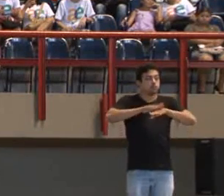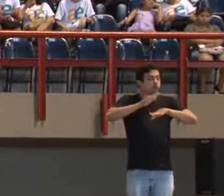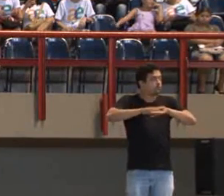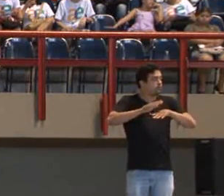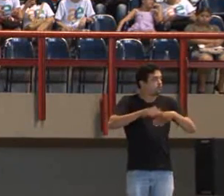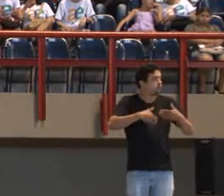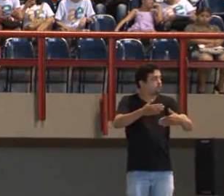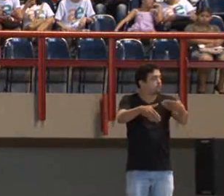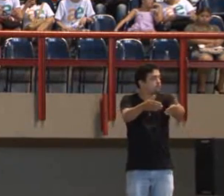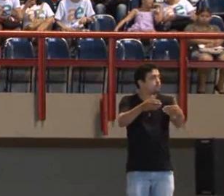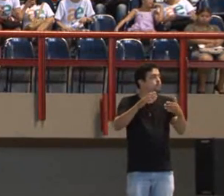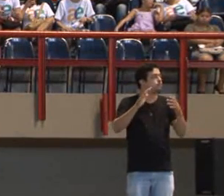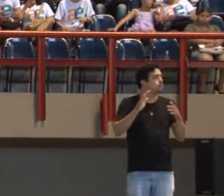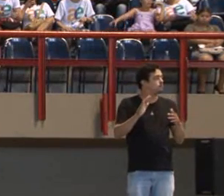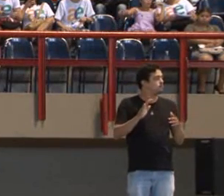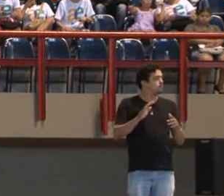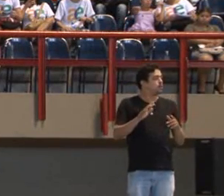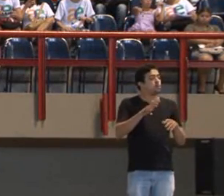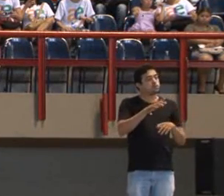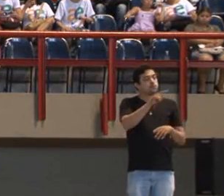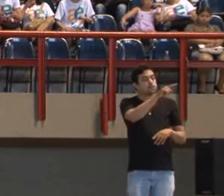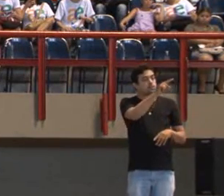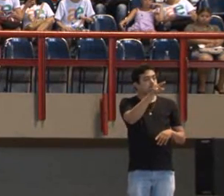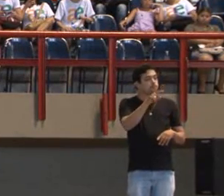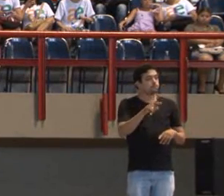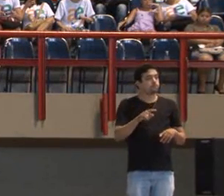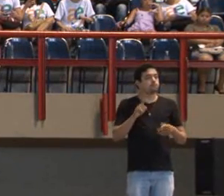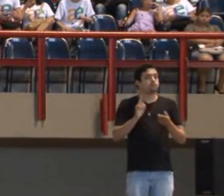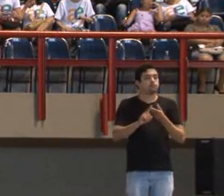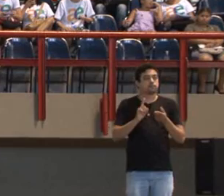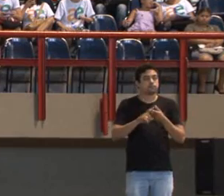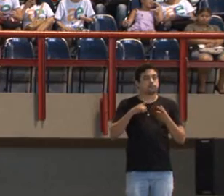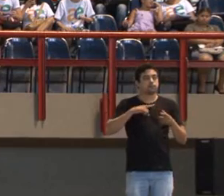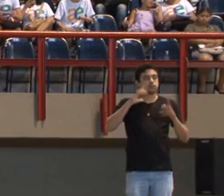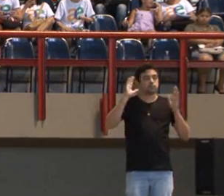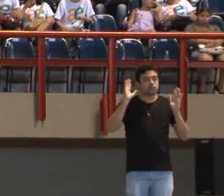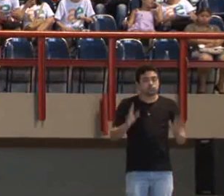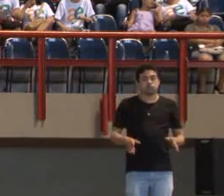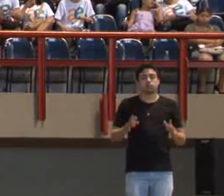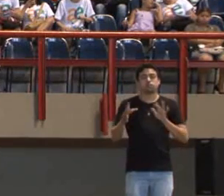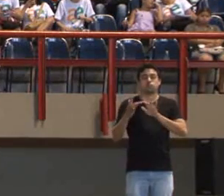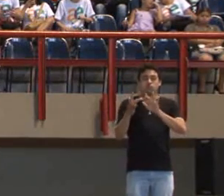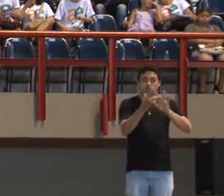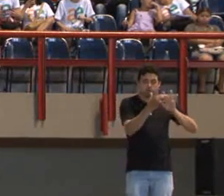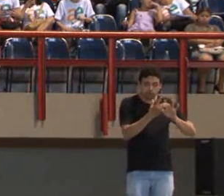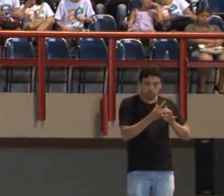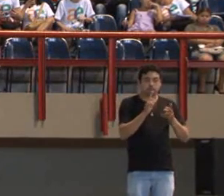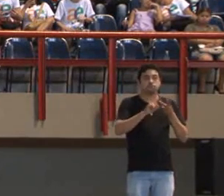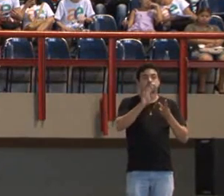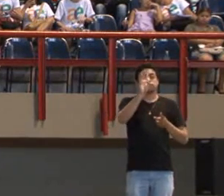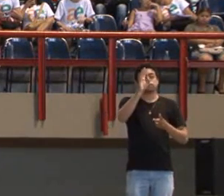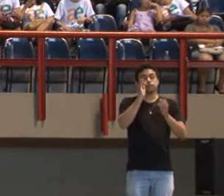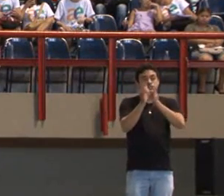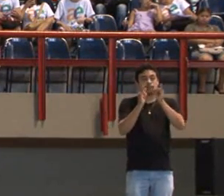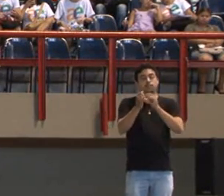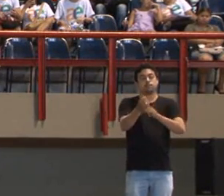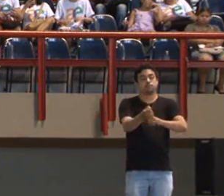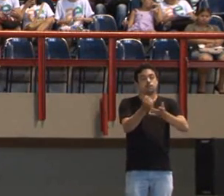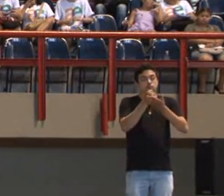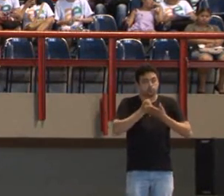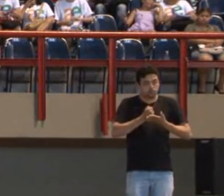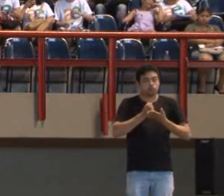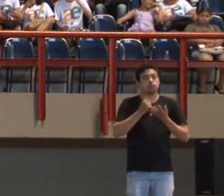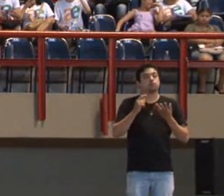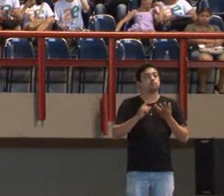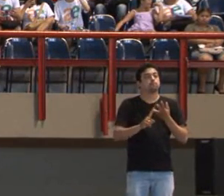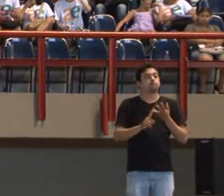outras. As questões têm resoluções disponíveis, você pode entrar em contato com a gente, a internet está cheia de apoio,